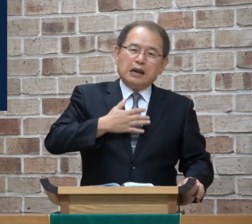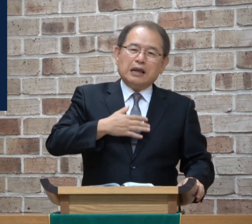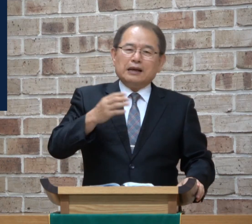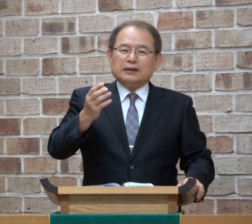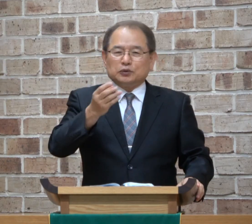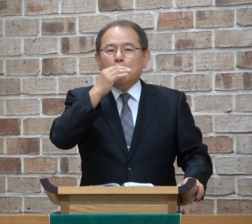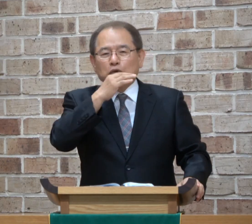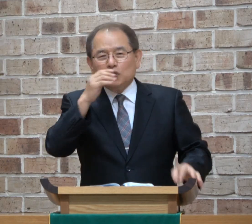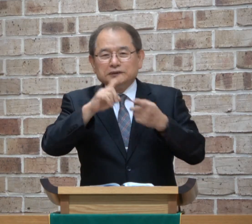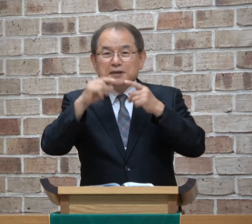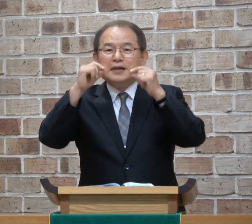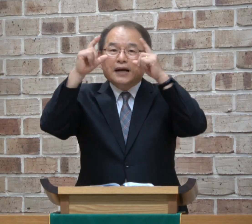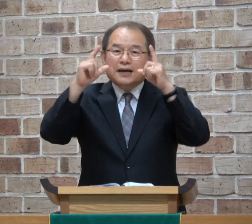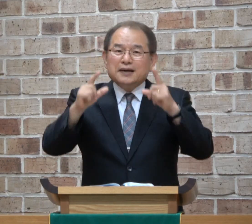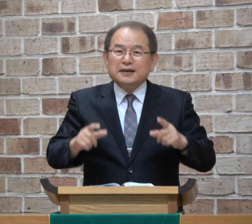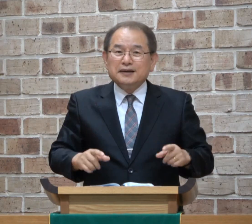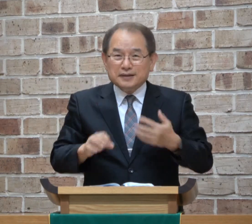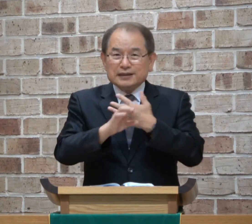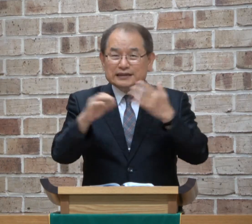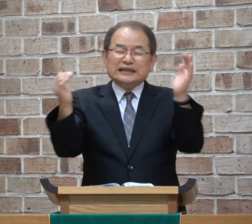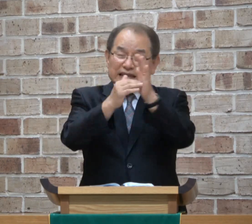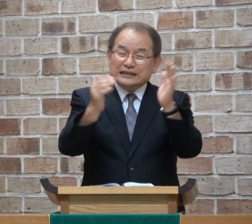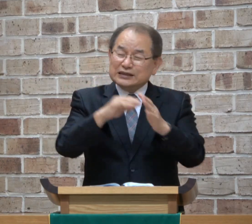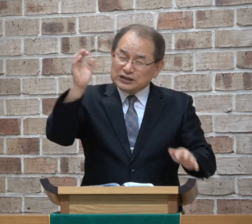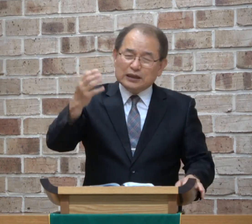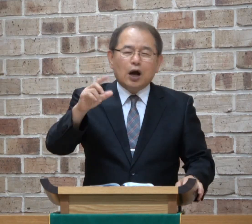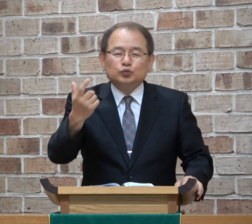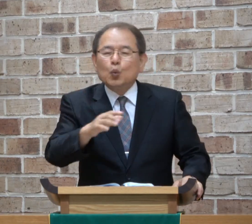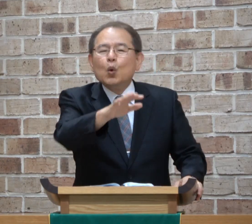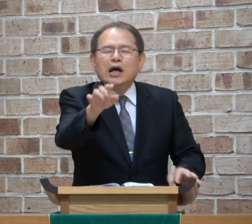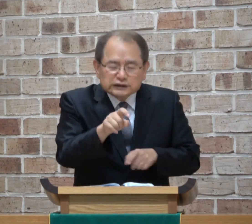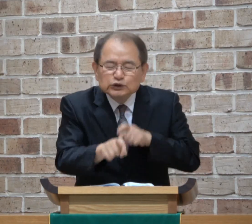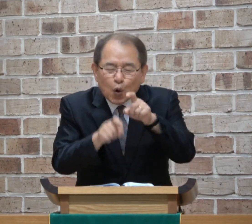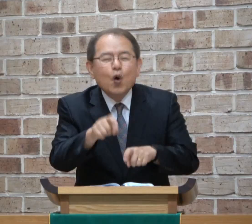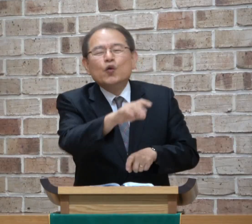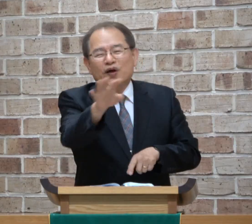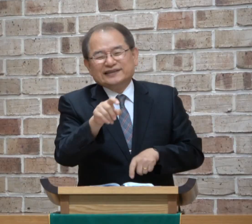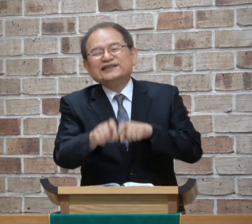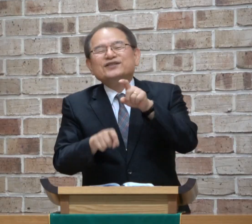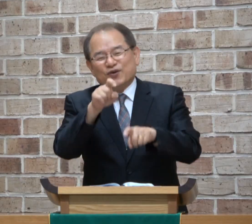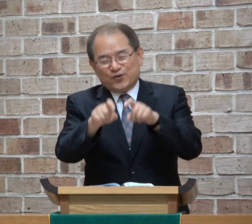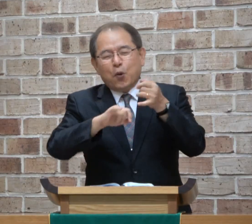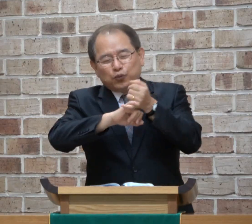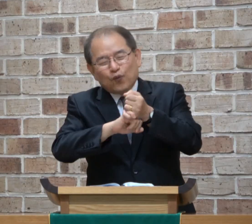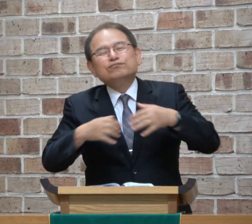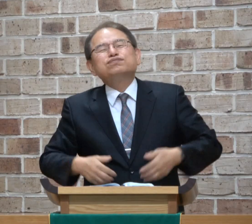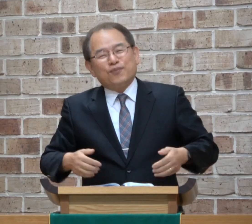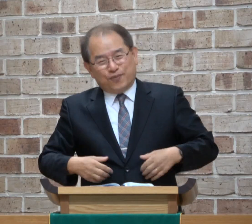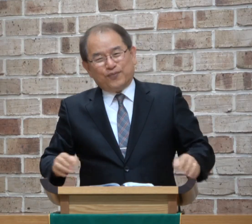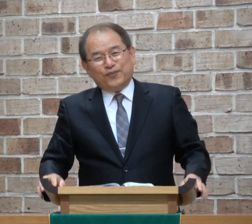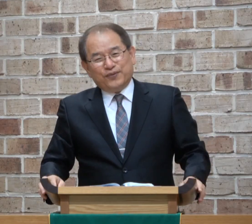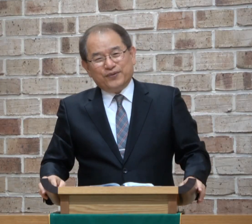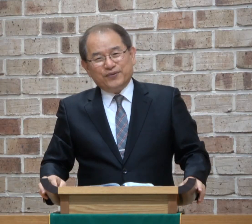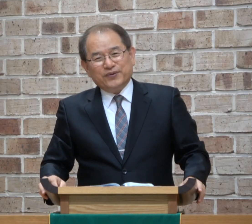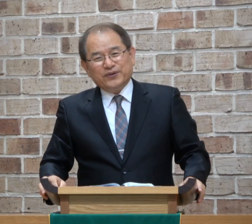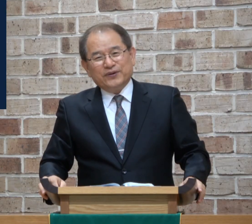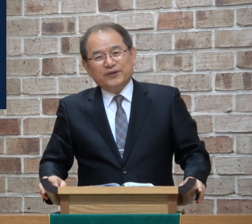경건은 우리가 다 알지만 무슨 뜻인지도 우리는 다 압니다. 그러나 거기서 끝나는 것이 아니라 우리는 행동으로 움직여야 됩니다.